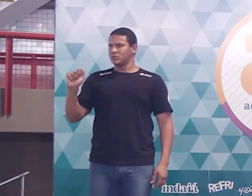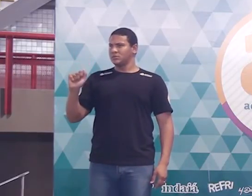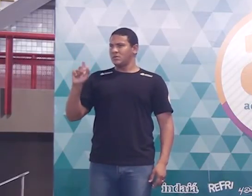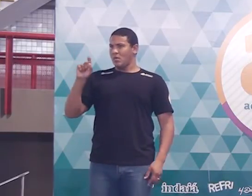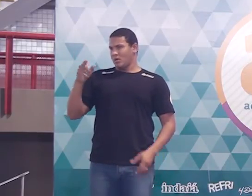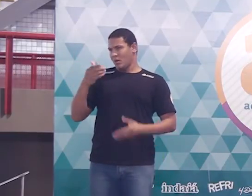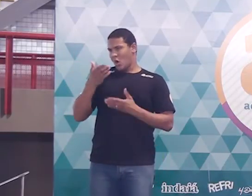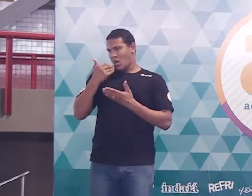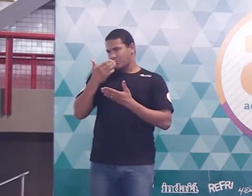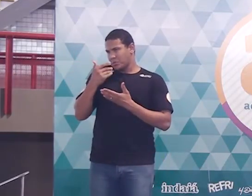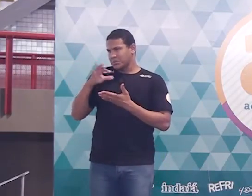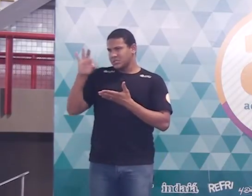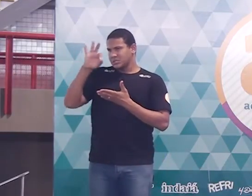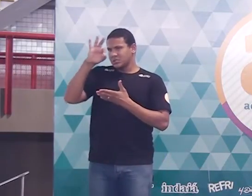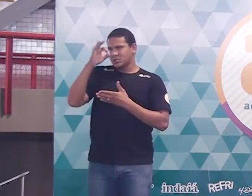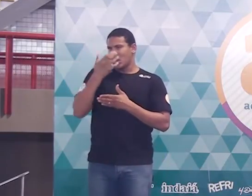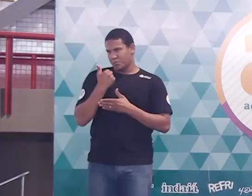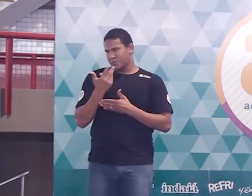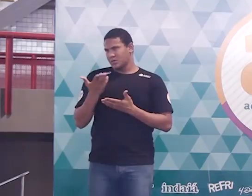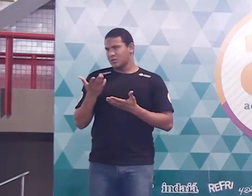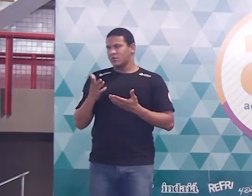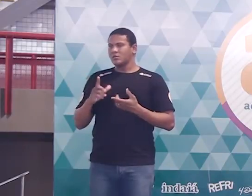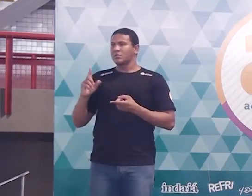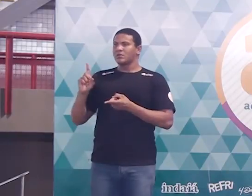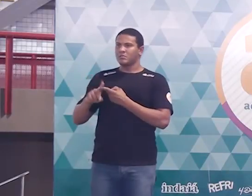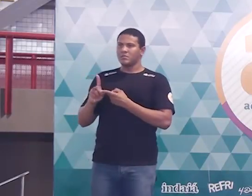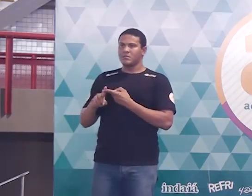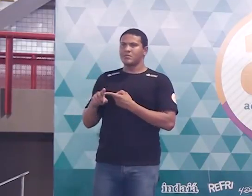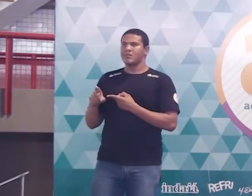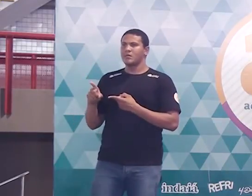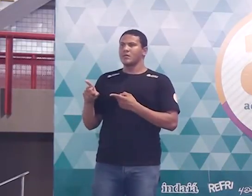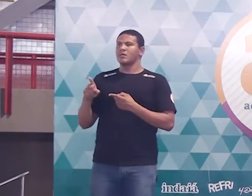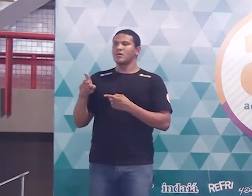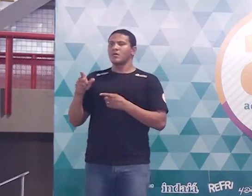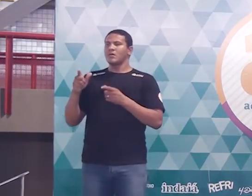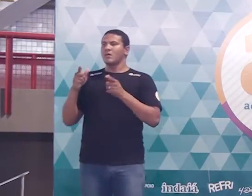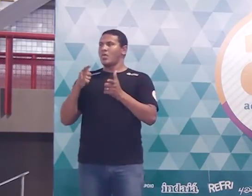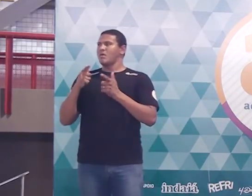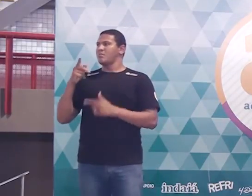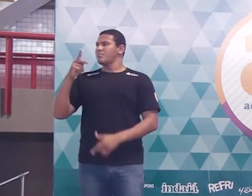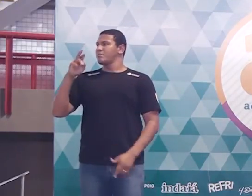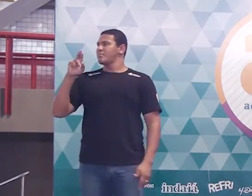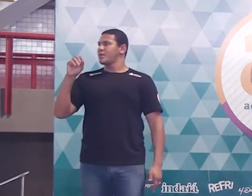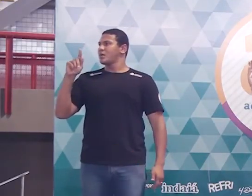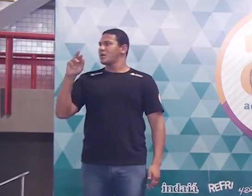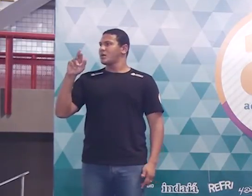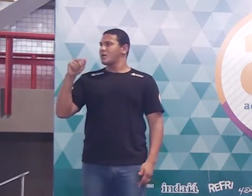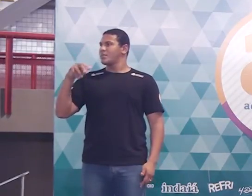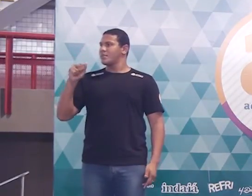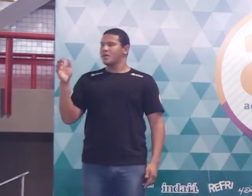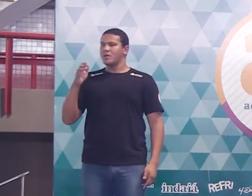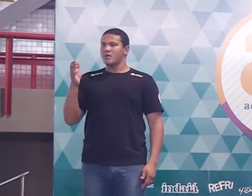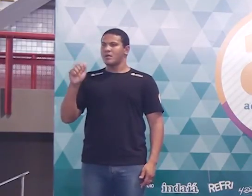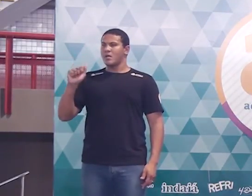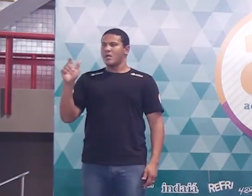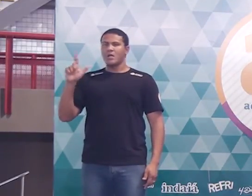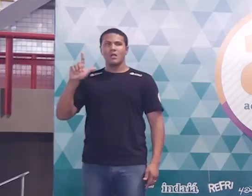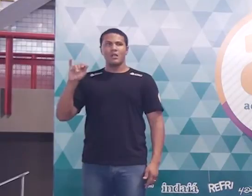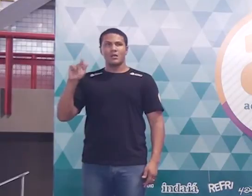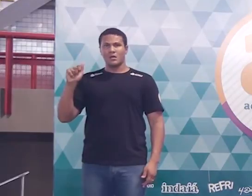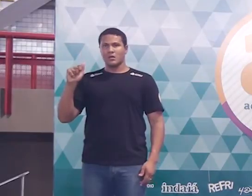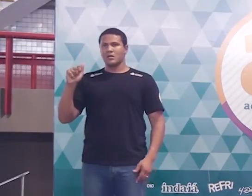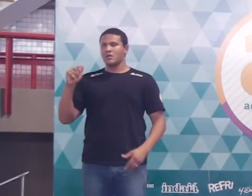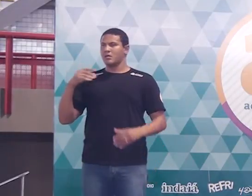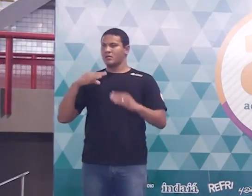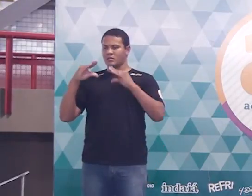comer inseto, né? Entomofagia, programa A Liga, que tu vai ver a reportagem. São 10 minutinhos. E eles